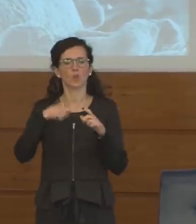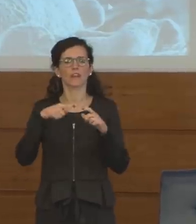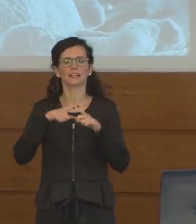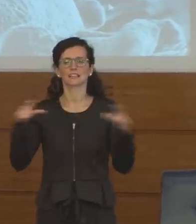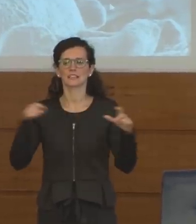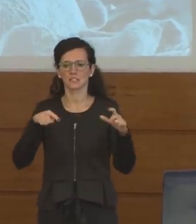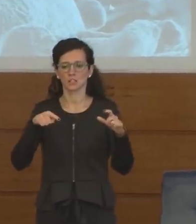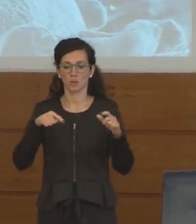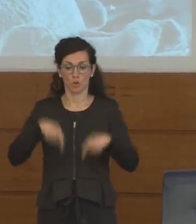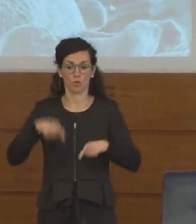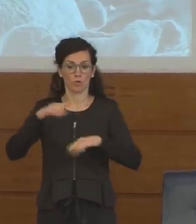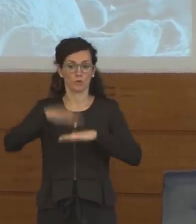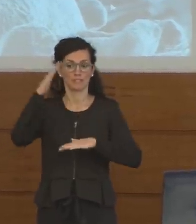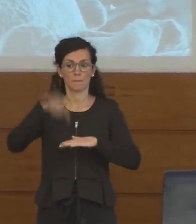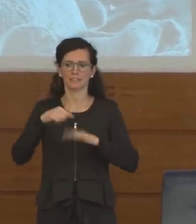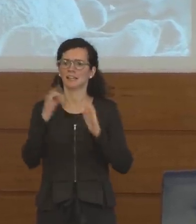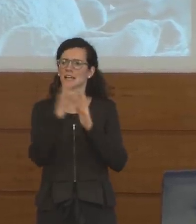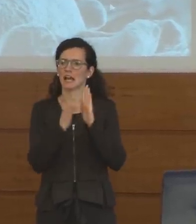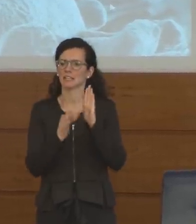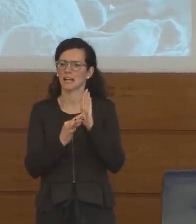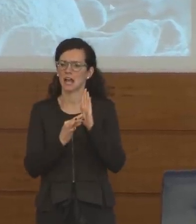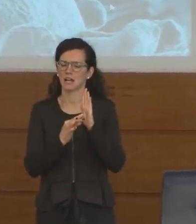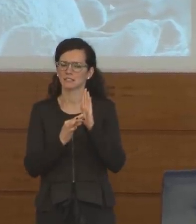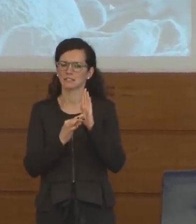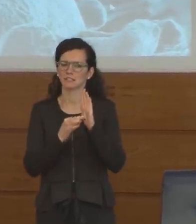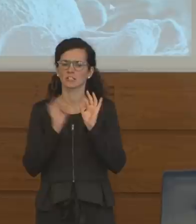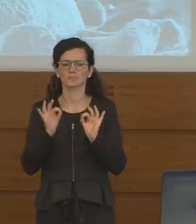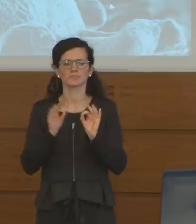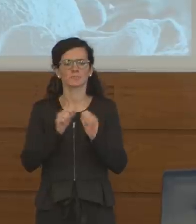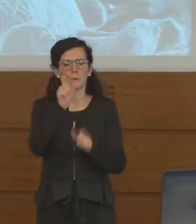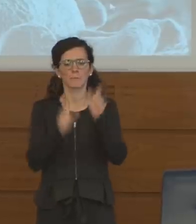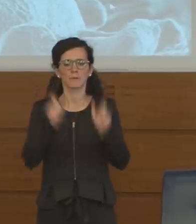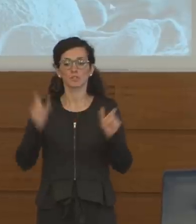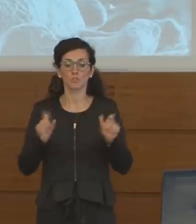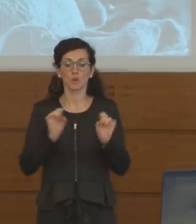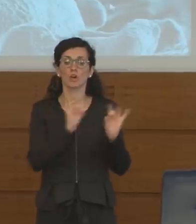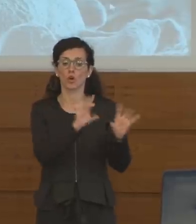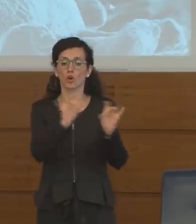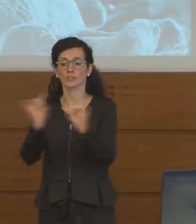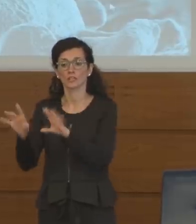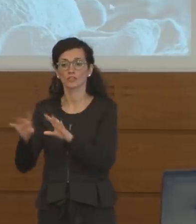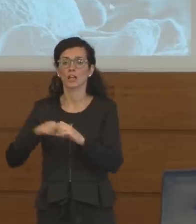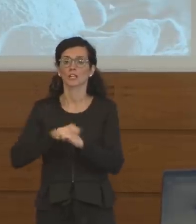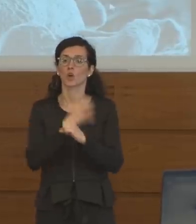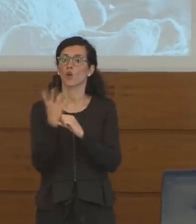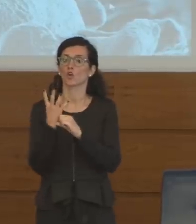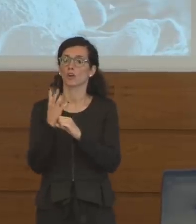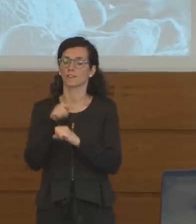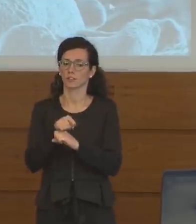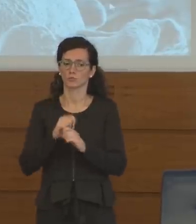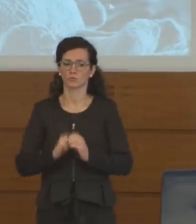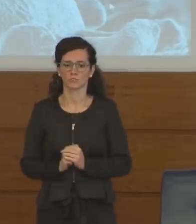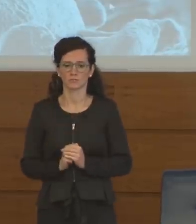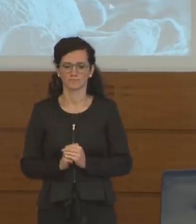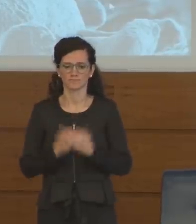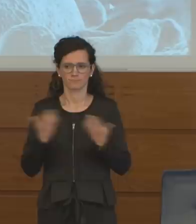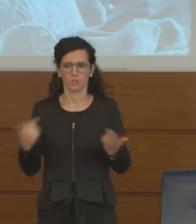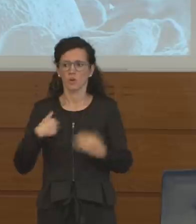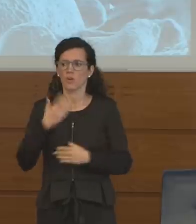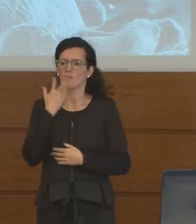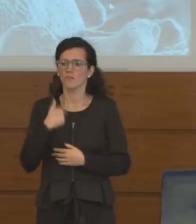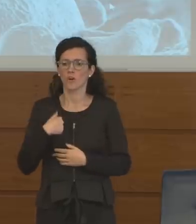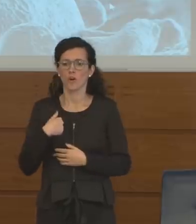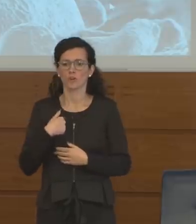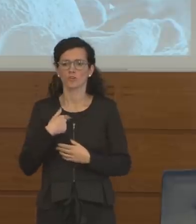mattina con i dati relativi alle persone che risultano contagiate dal coronavirus. Innanzitutto vi voglio